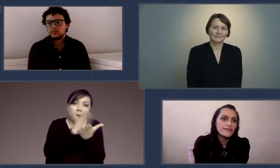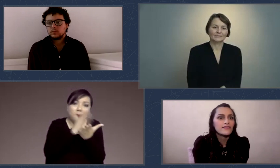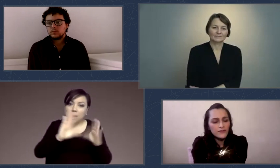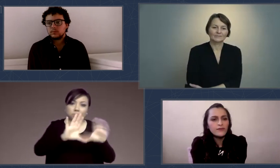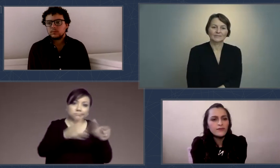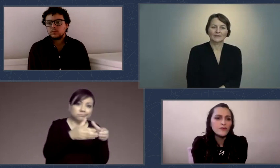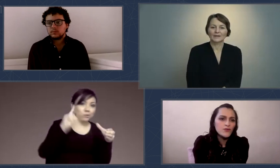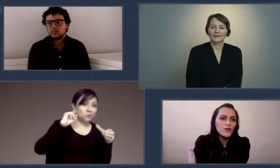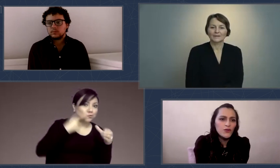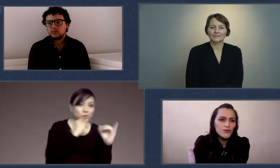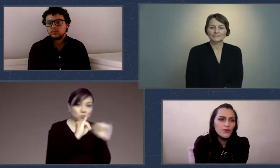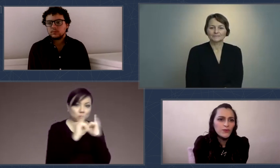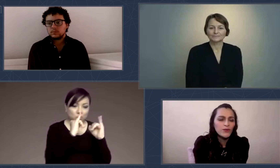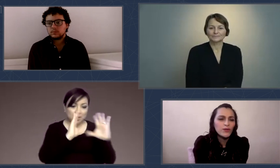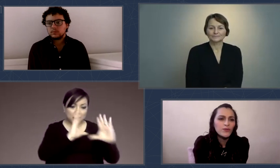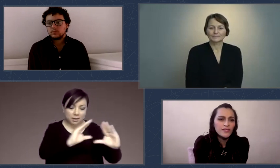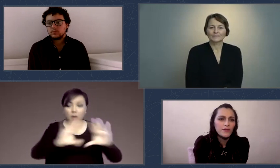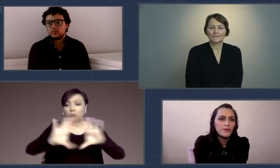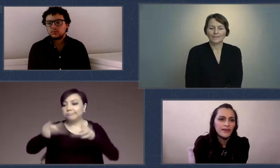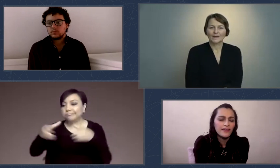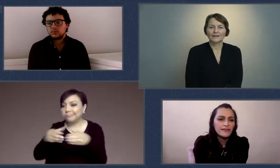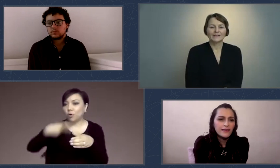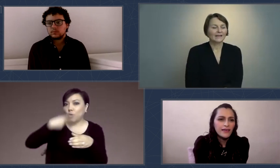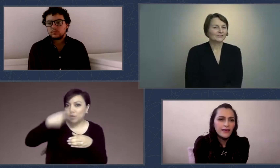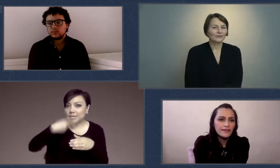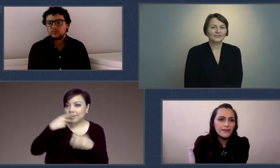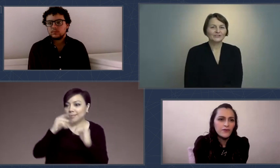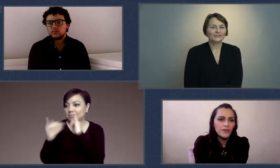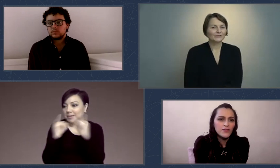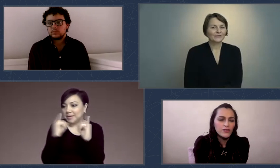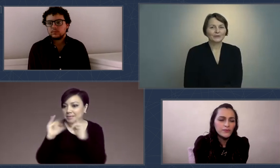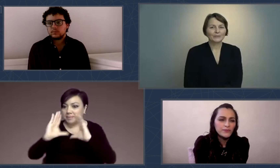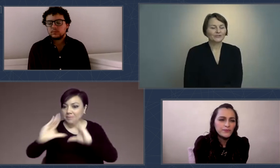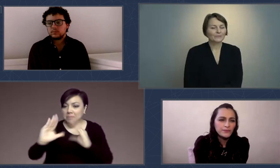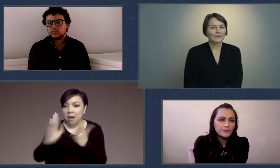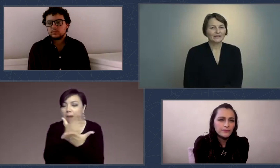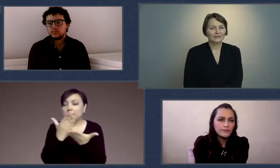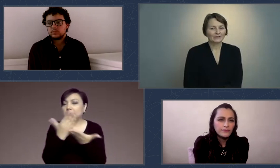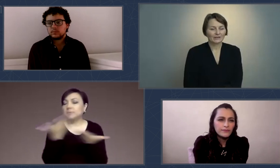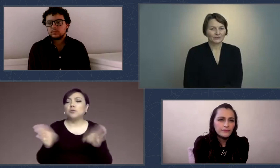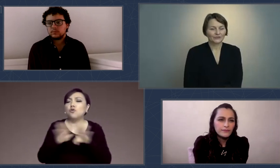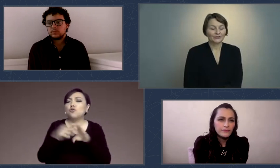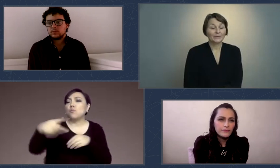señas sordos. ¿Cómo se vive allá esta formación?